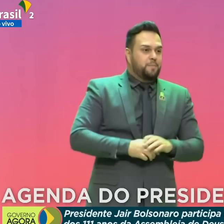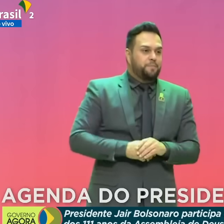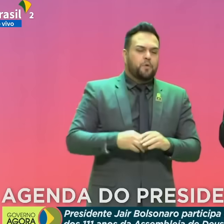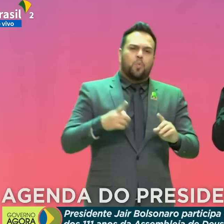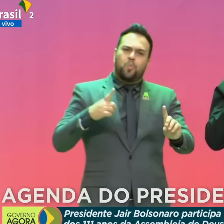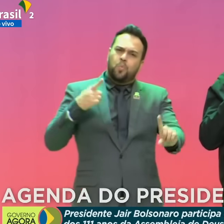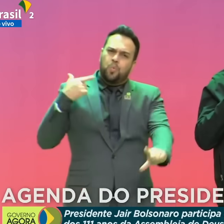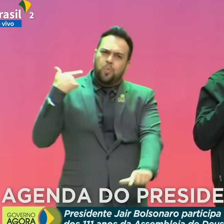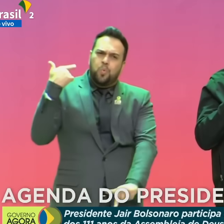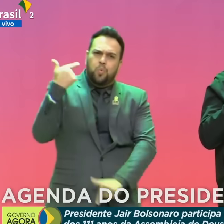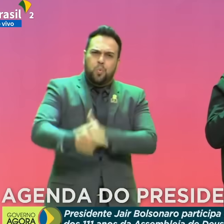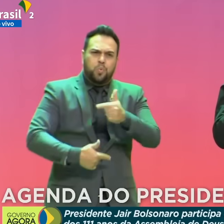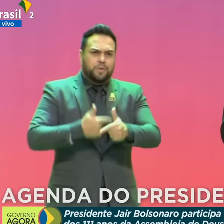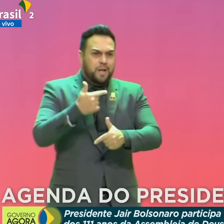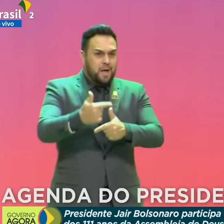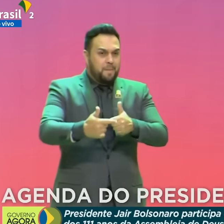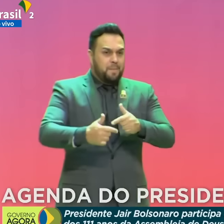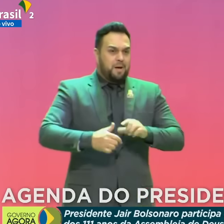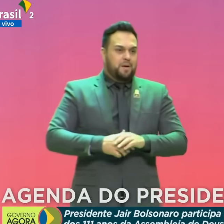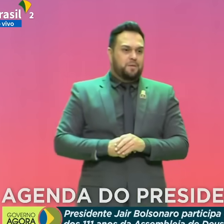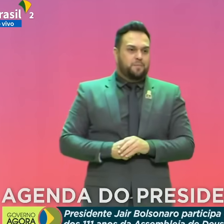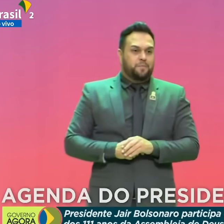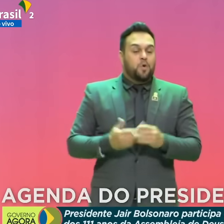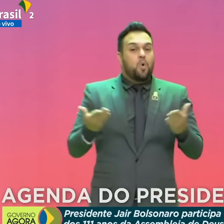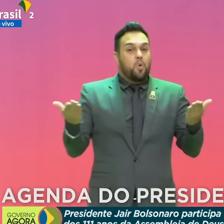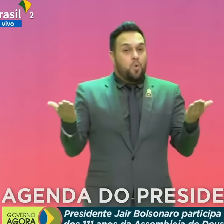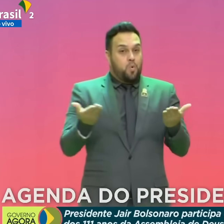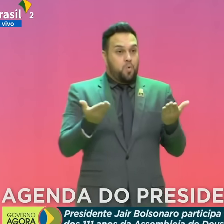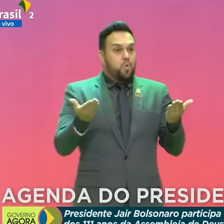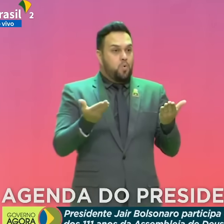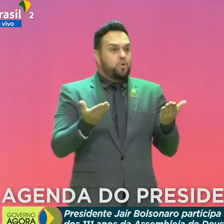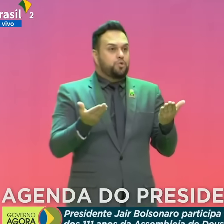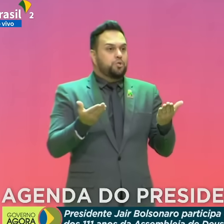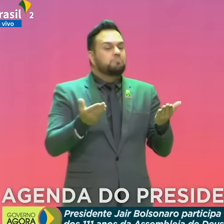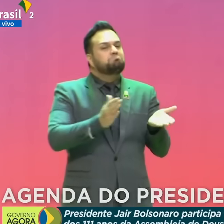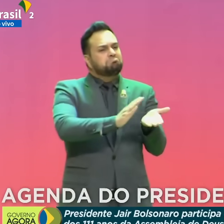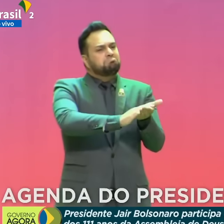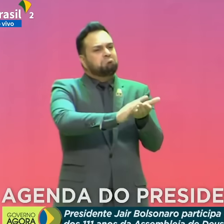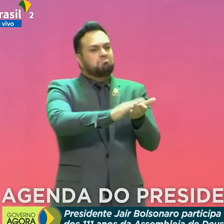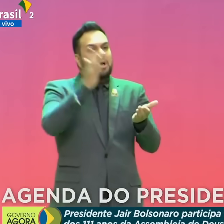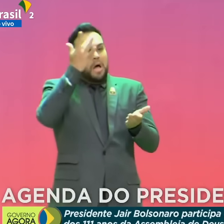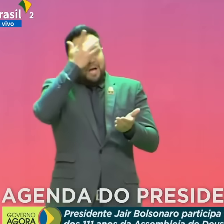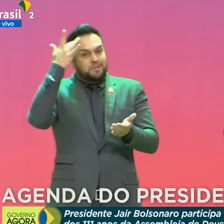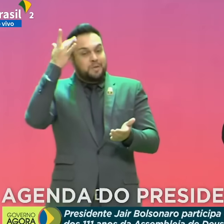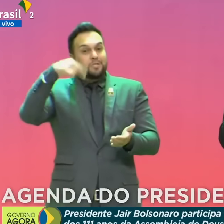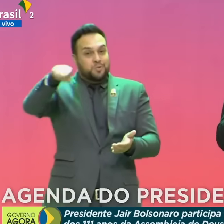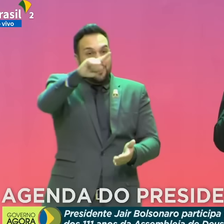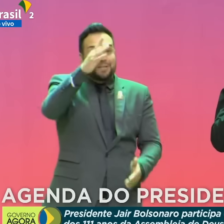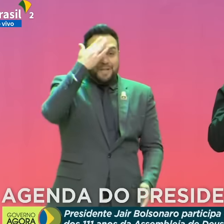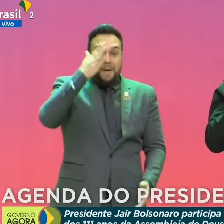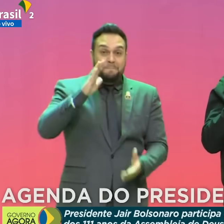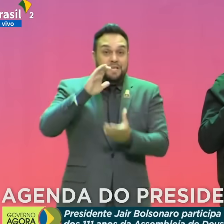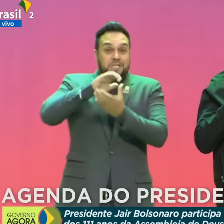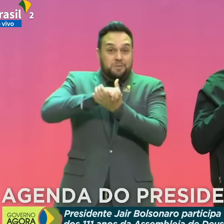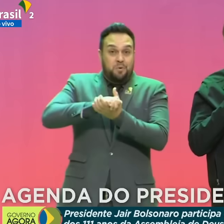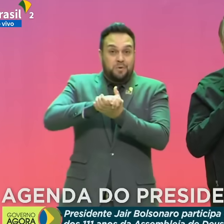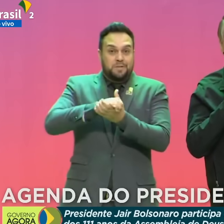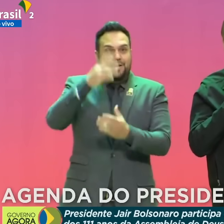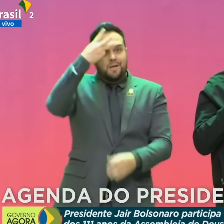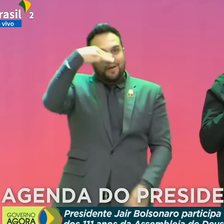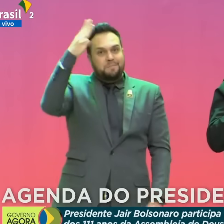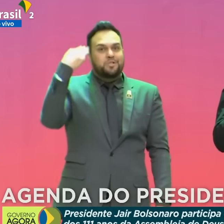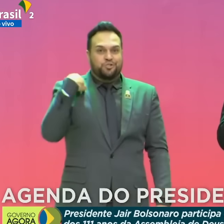trabalho muito discreto, e hoje em dia é reconhecido por muita gente, é a minha esposa, Michele,